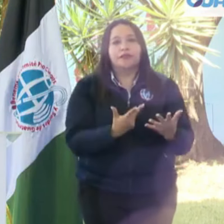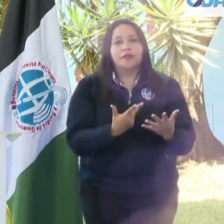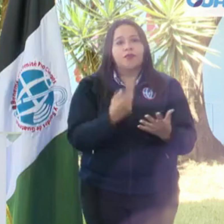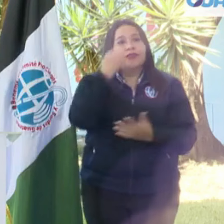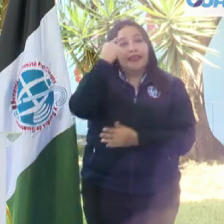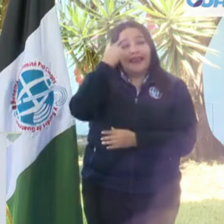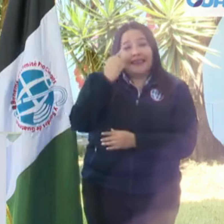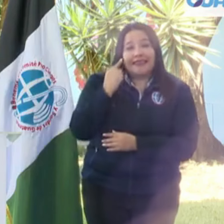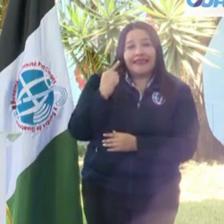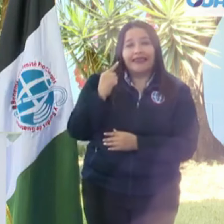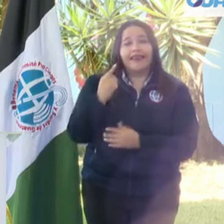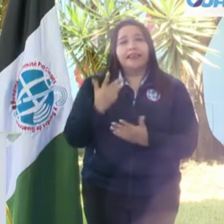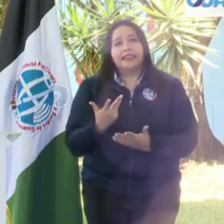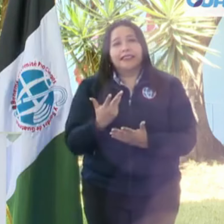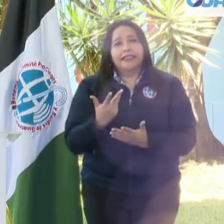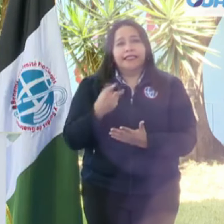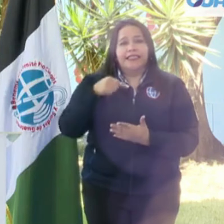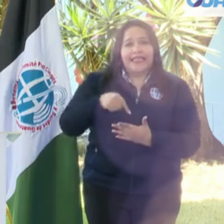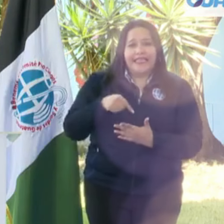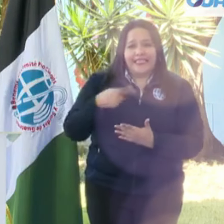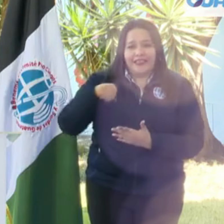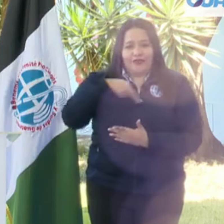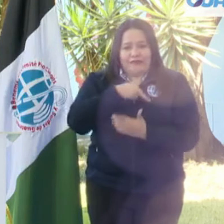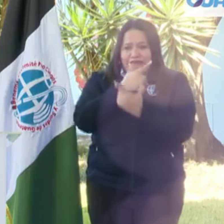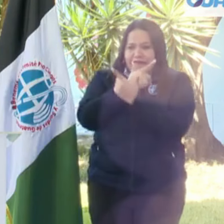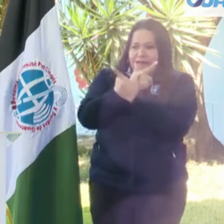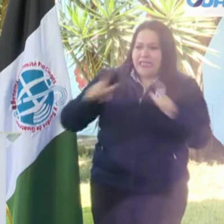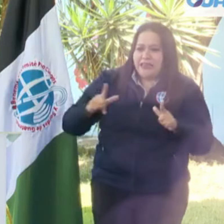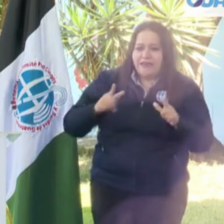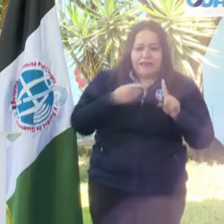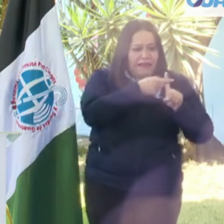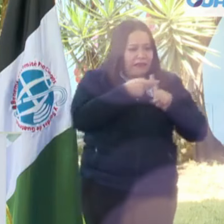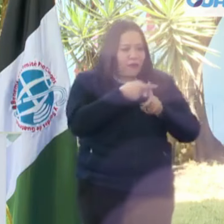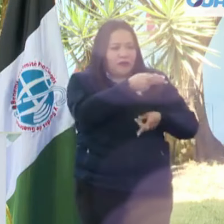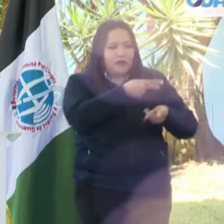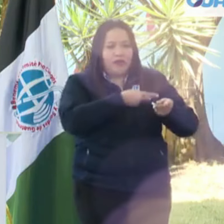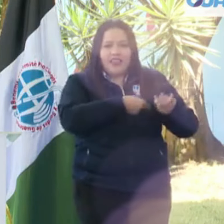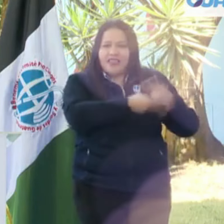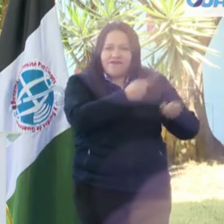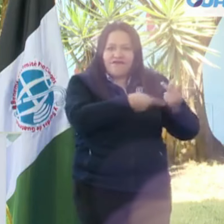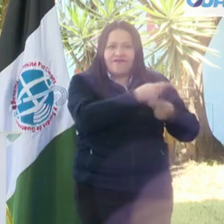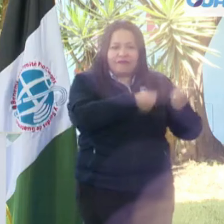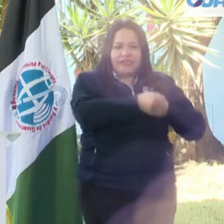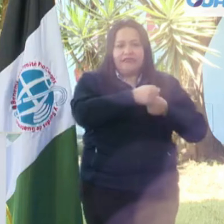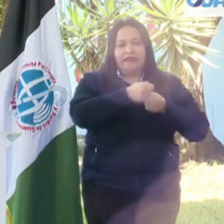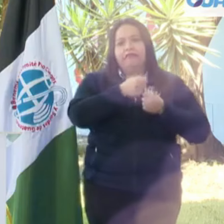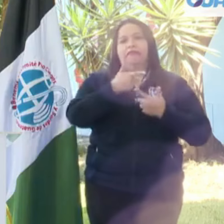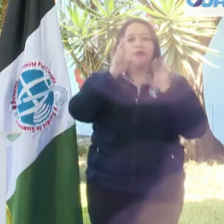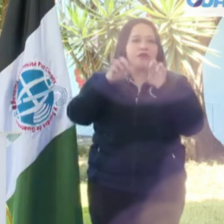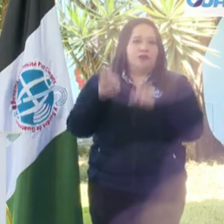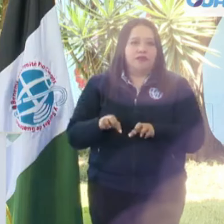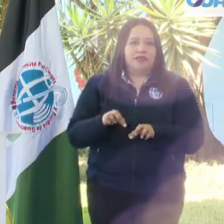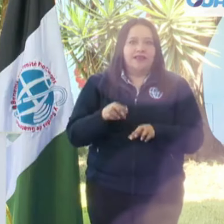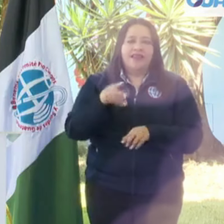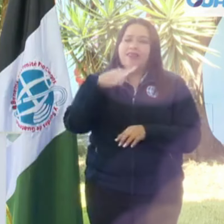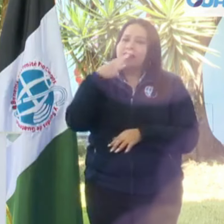el día en el que estemos libres de trata, así lo veo yo. Queremos luchar por un día en el que